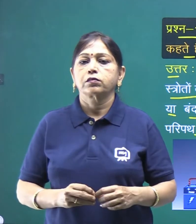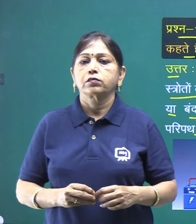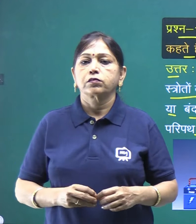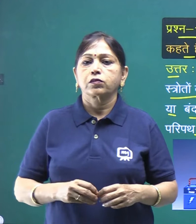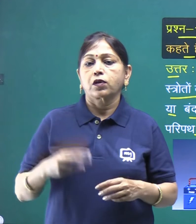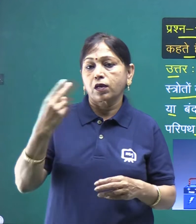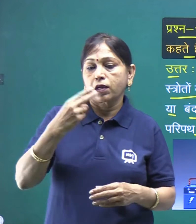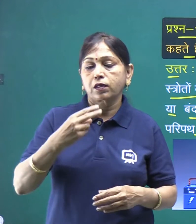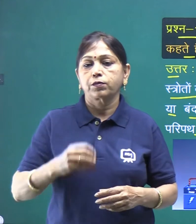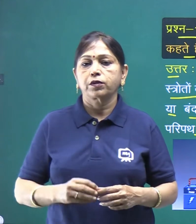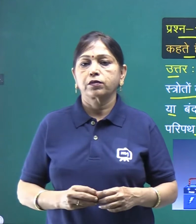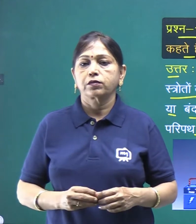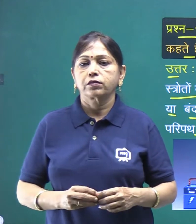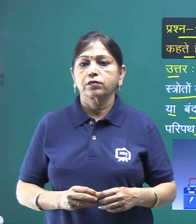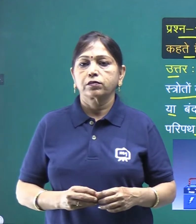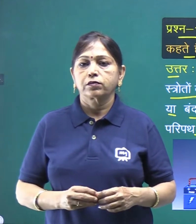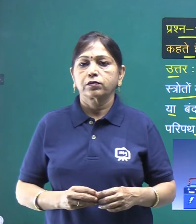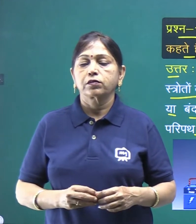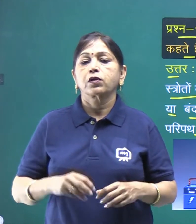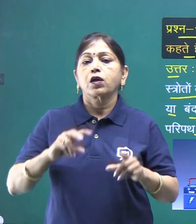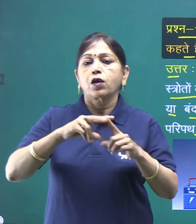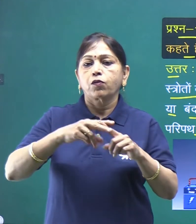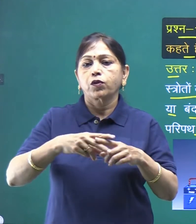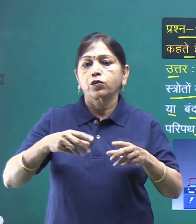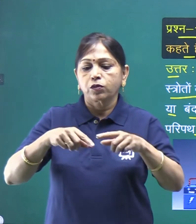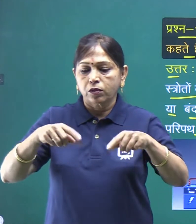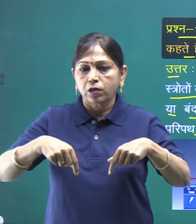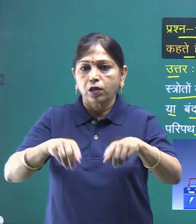चित्र में विद्युत परिपथ